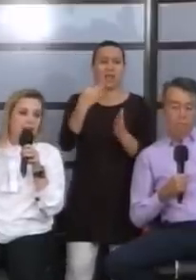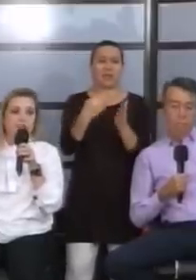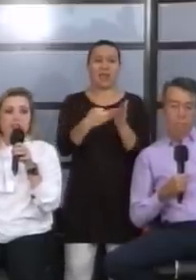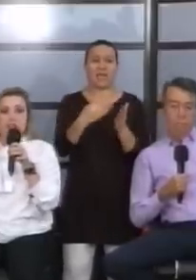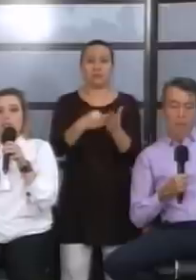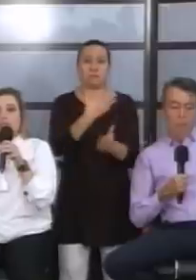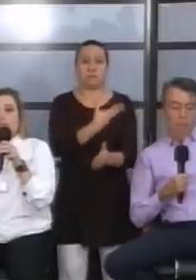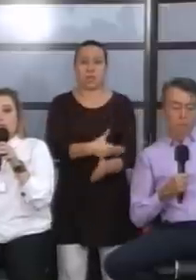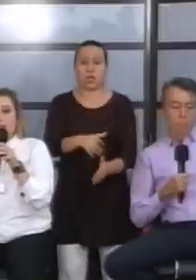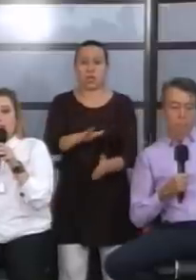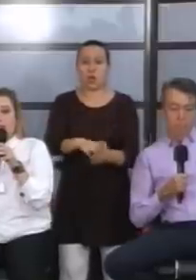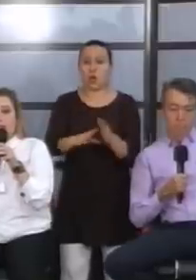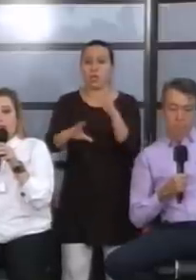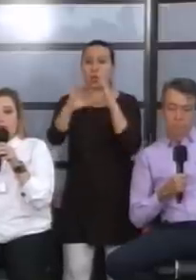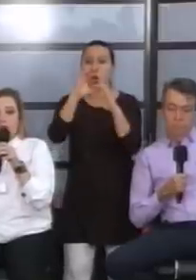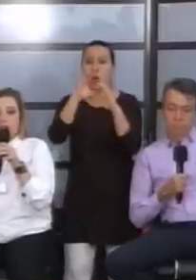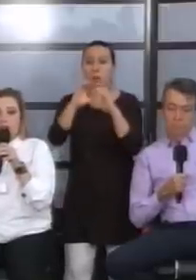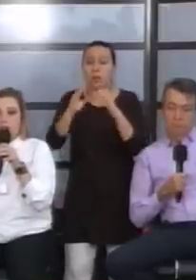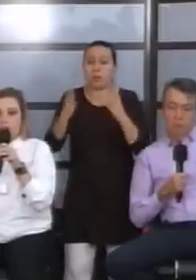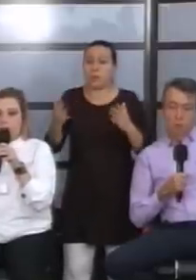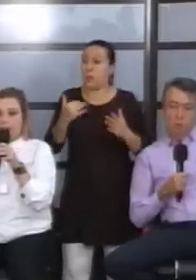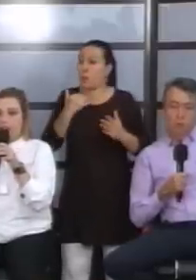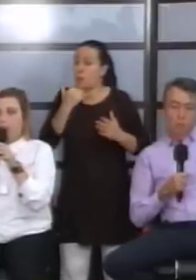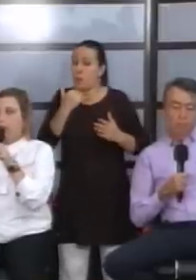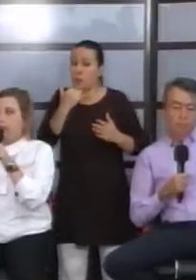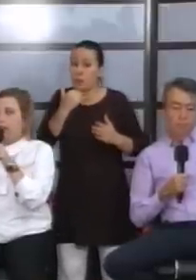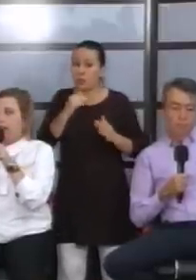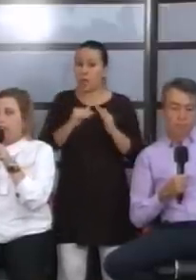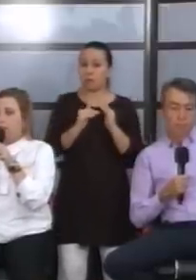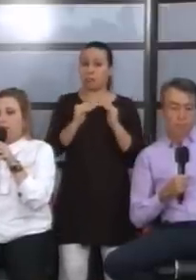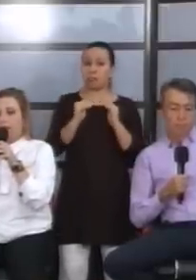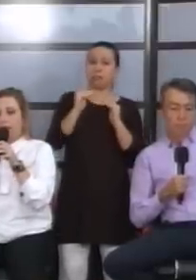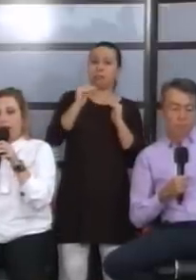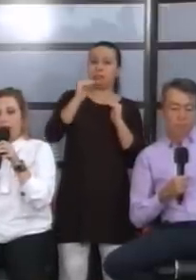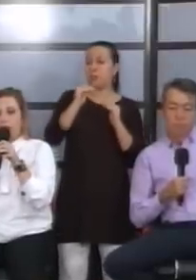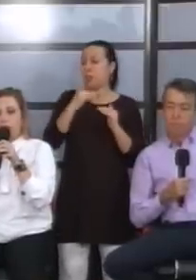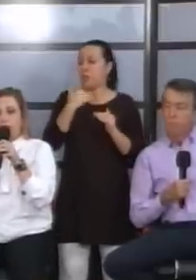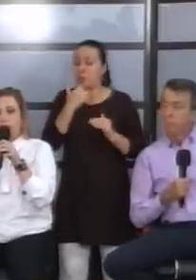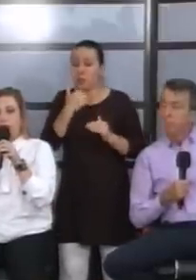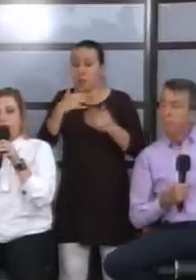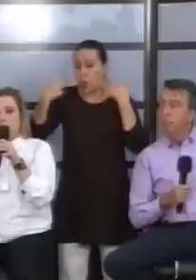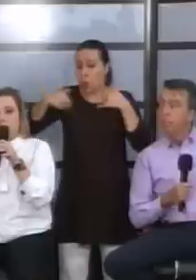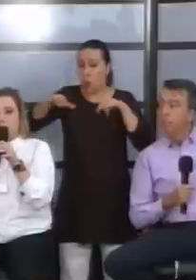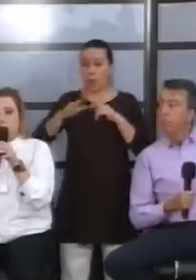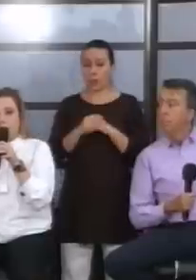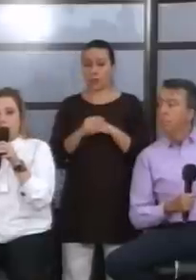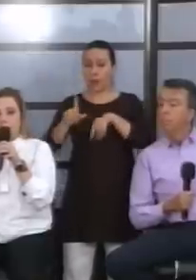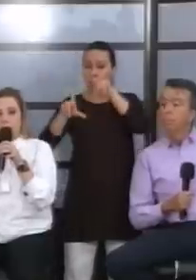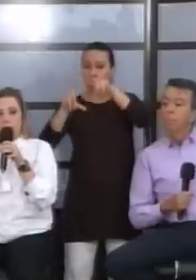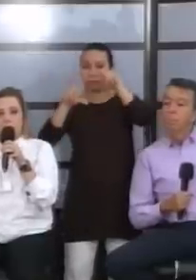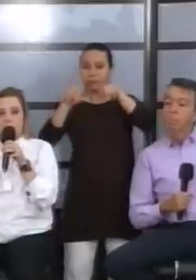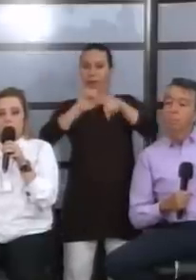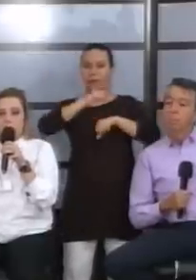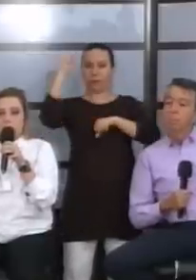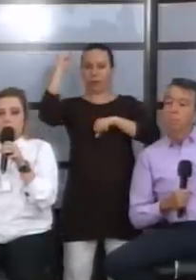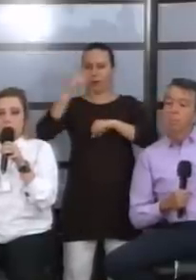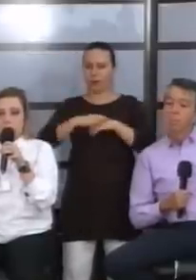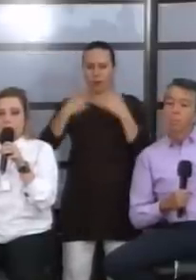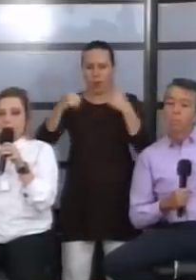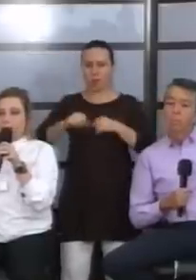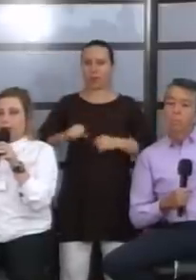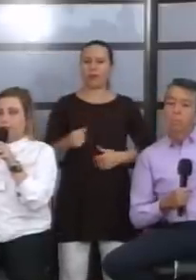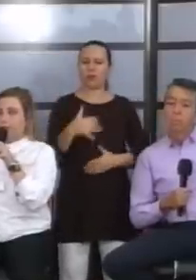3.000 millones, Carlos. 3.000 en comunicaciones, pues así cualquiera gana encuestas, así cualquiera es el mejor y